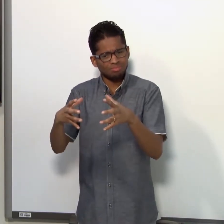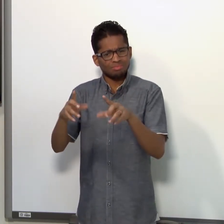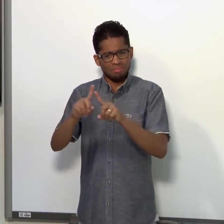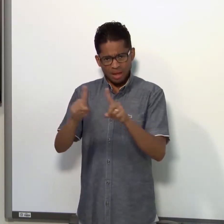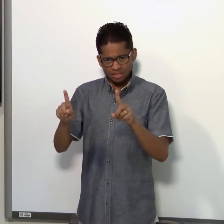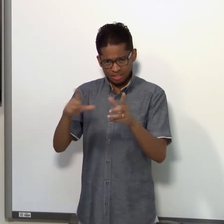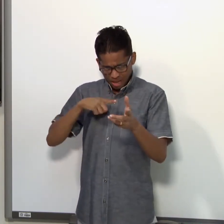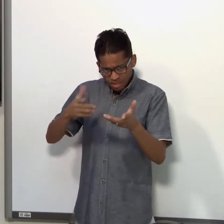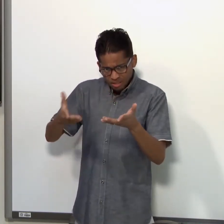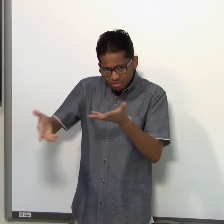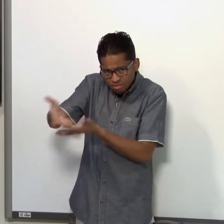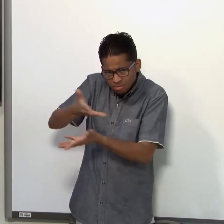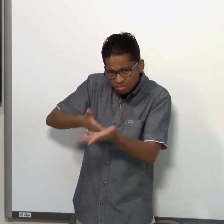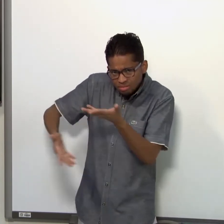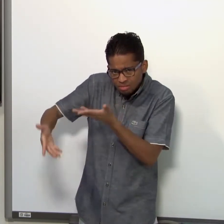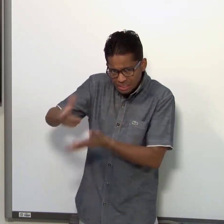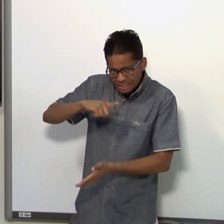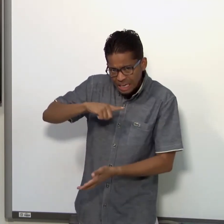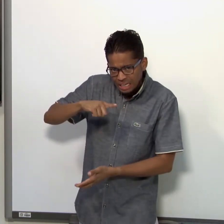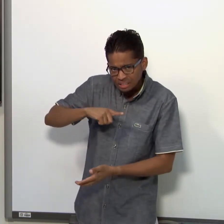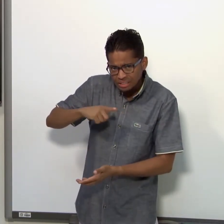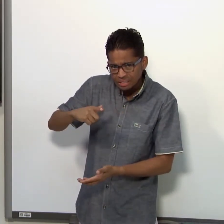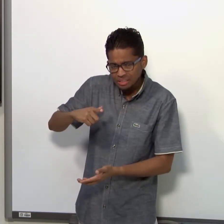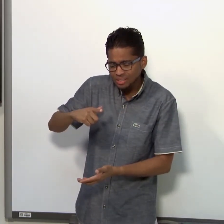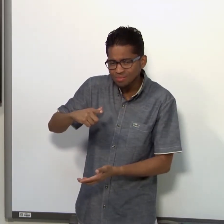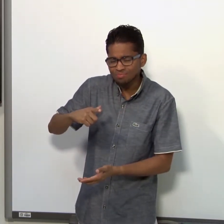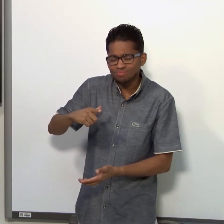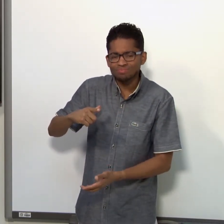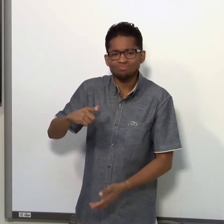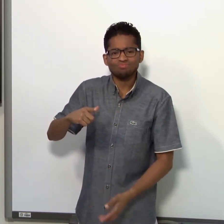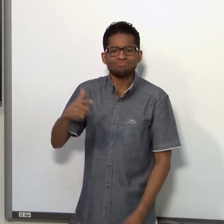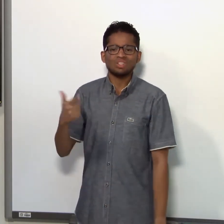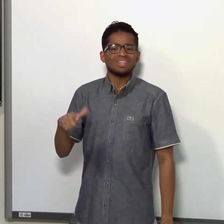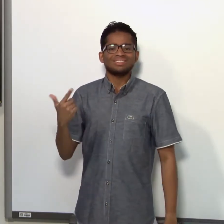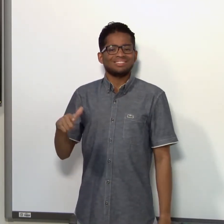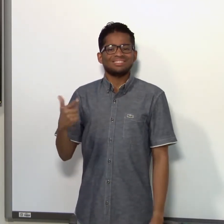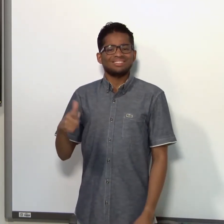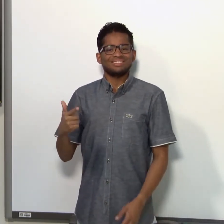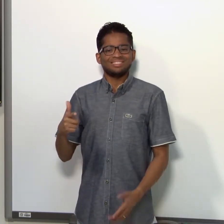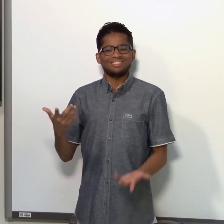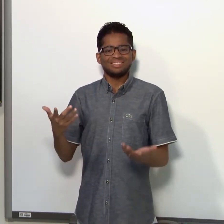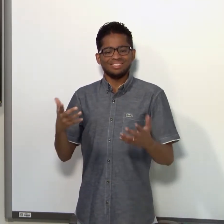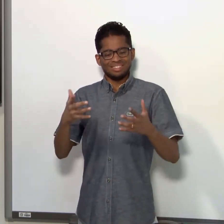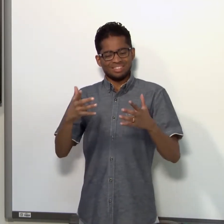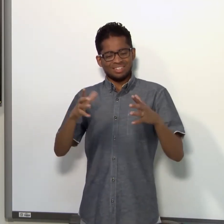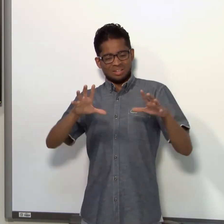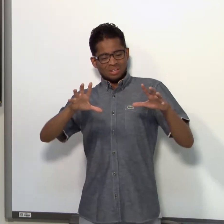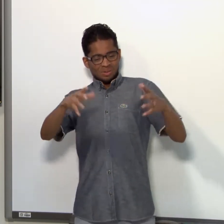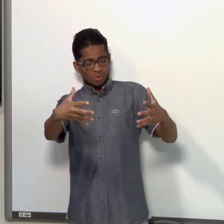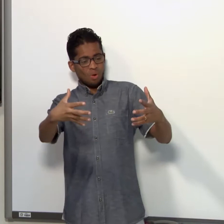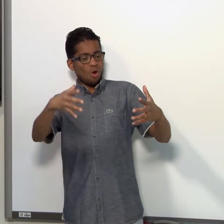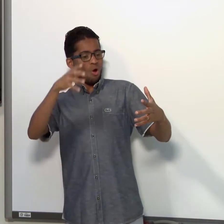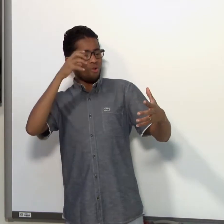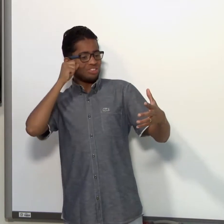ouvintes em um mesmo contexto, em uma mesma sala, mas há interação entre eles? Não há.